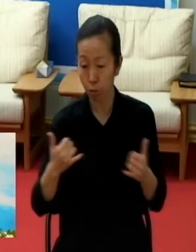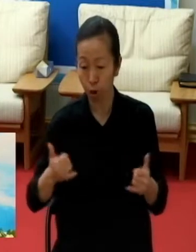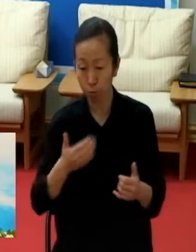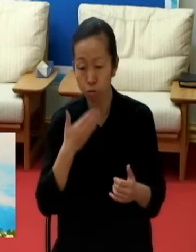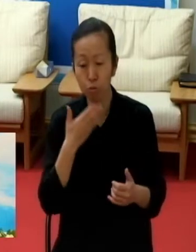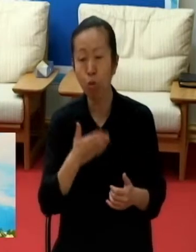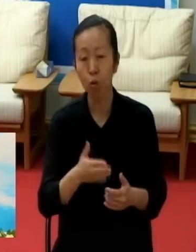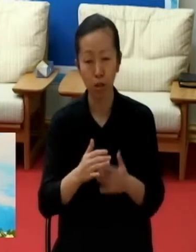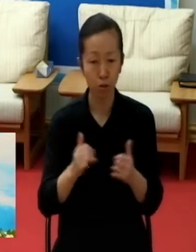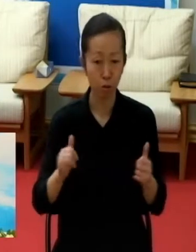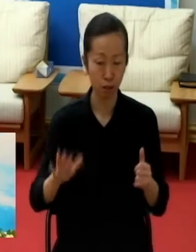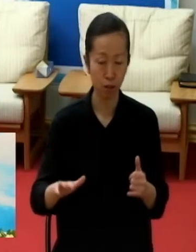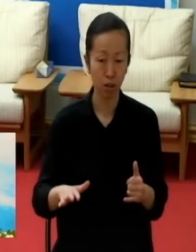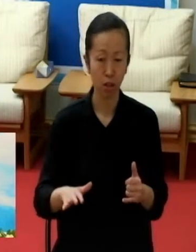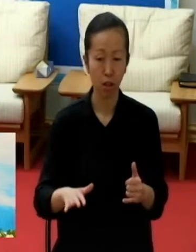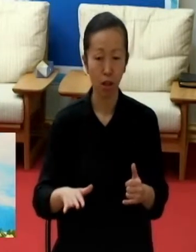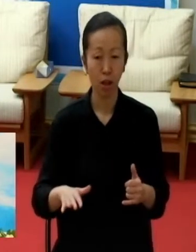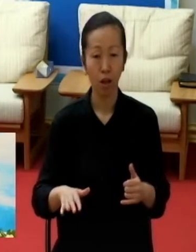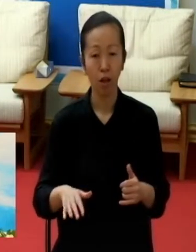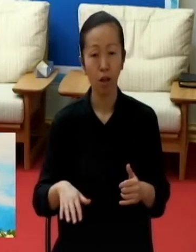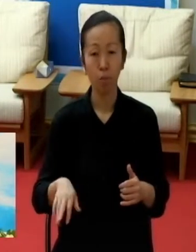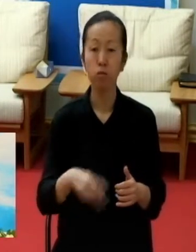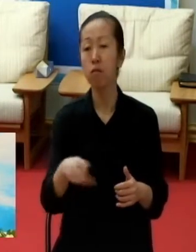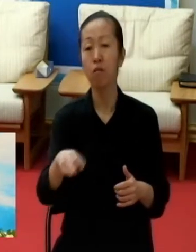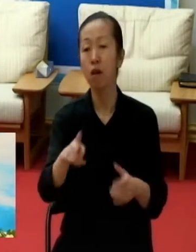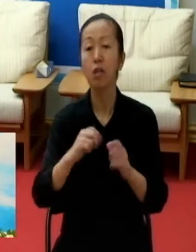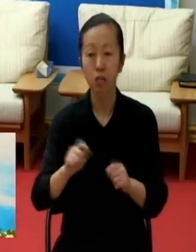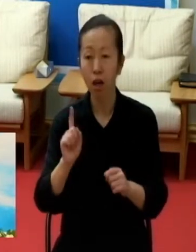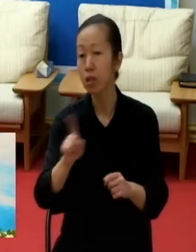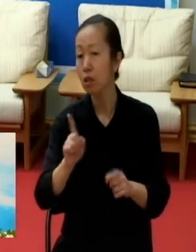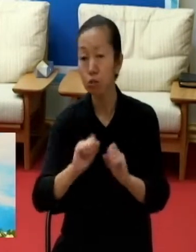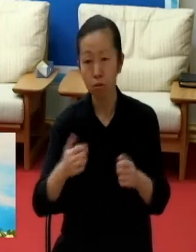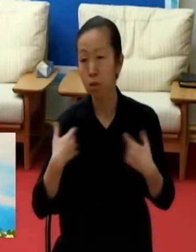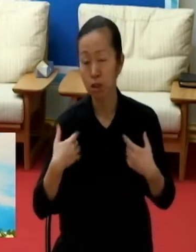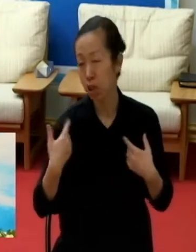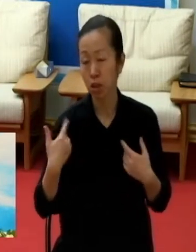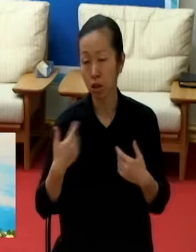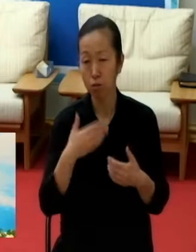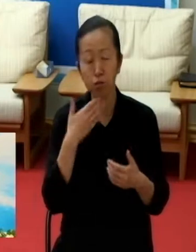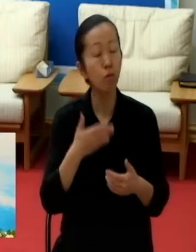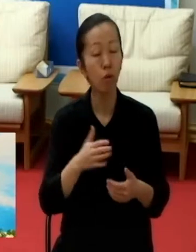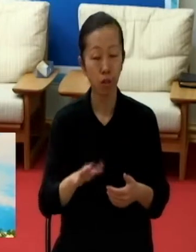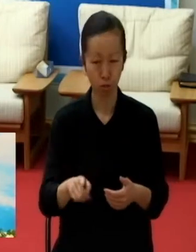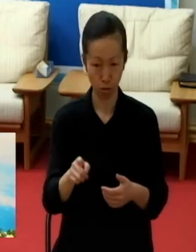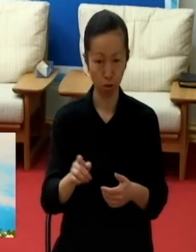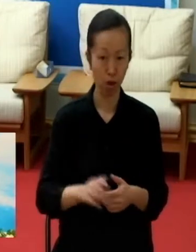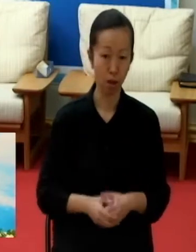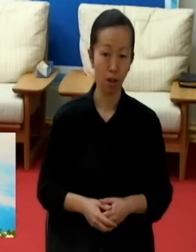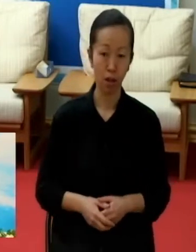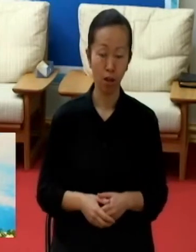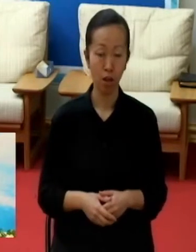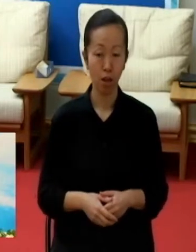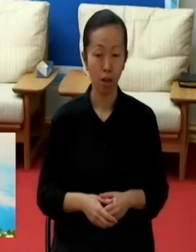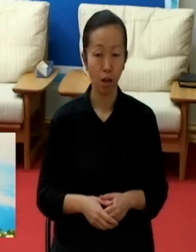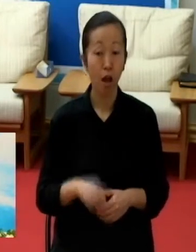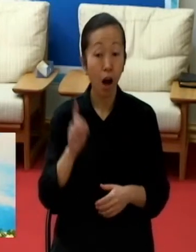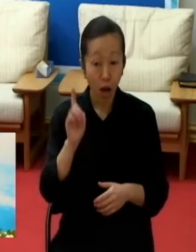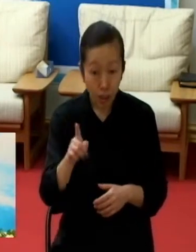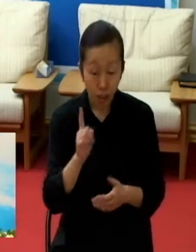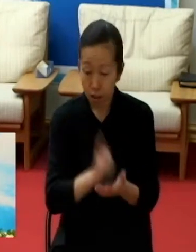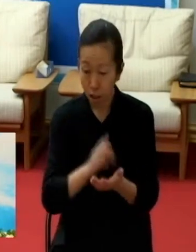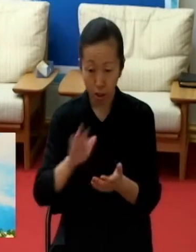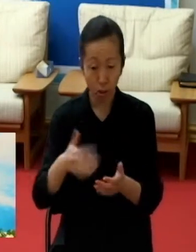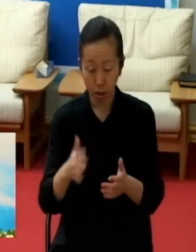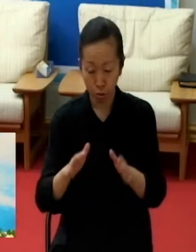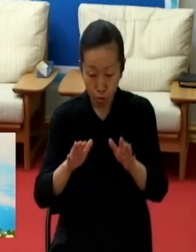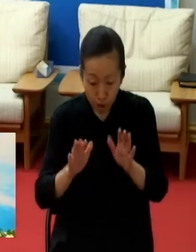は不幸な人だ。 내일뿐만 아니라 오늘 내가 무엇을 해야 될지 먼저 하나님 앞에 기도로 시작하는 것입니다. 明日だけでは